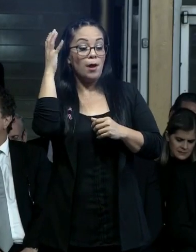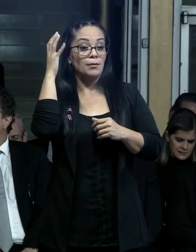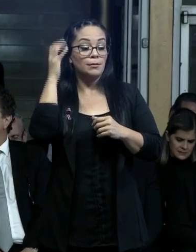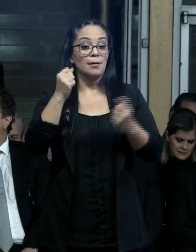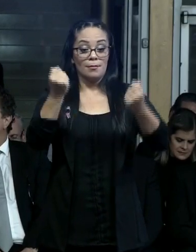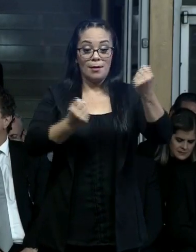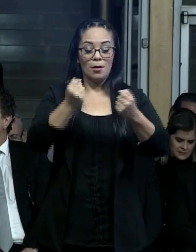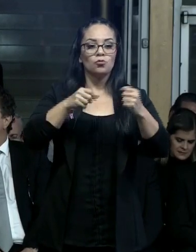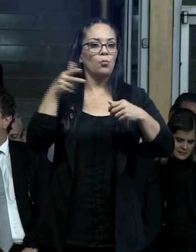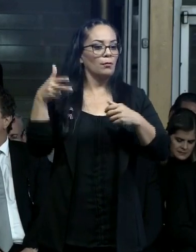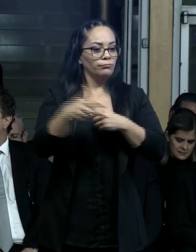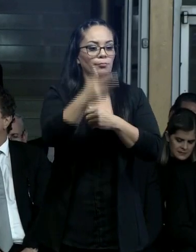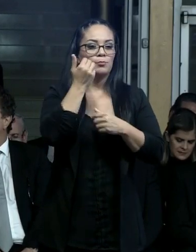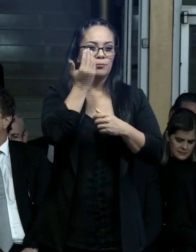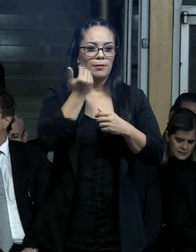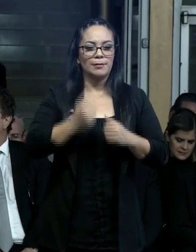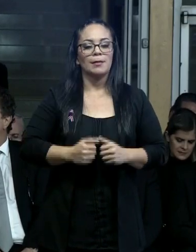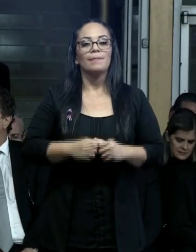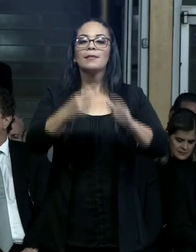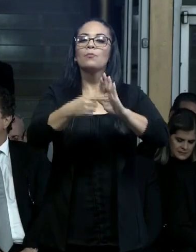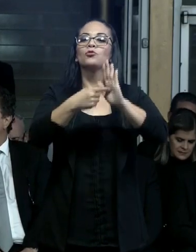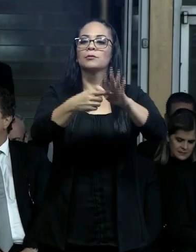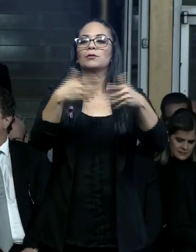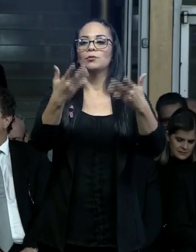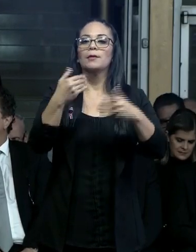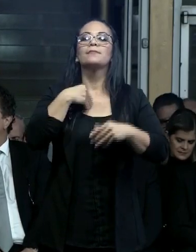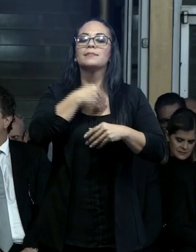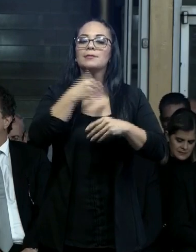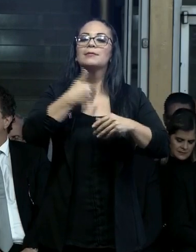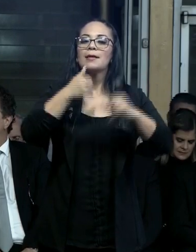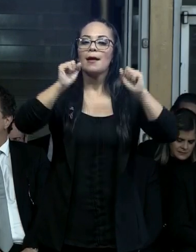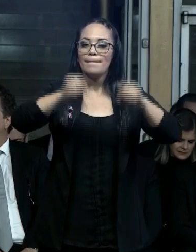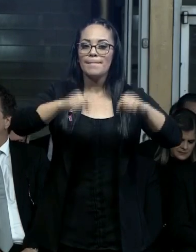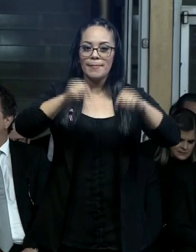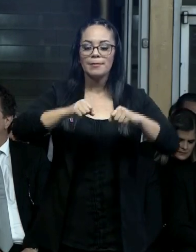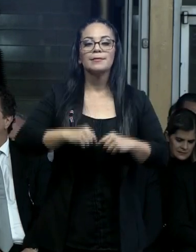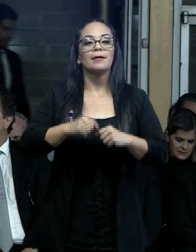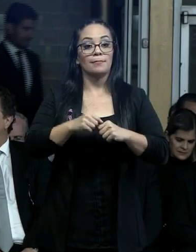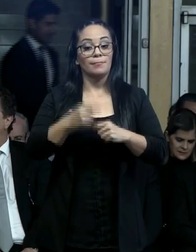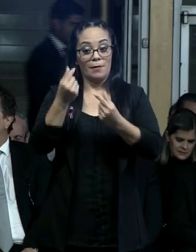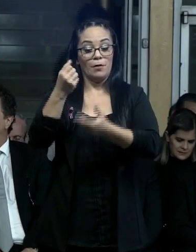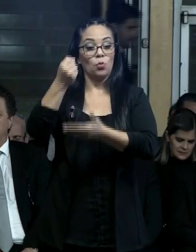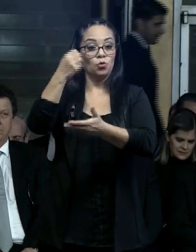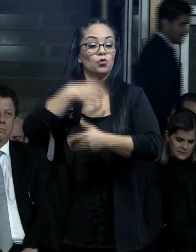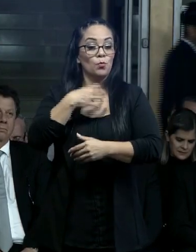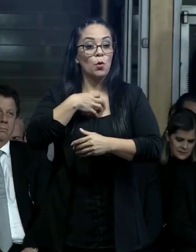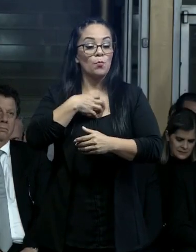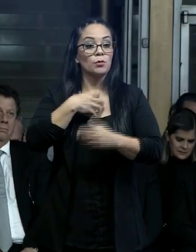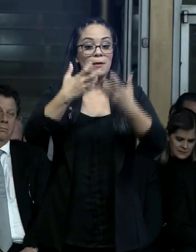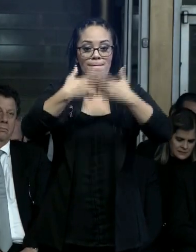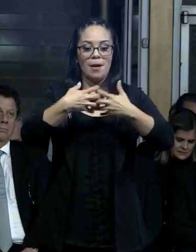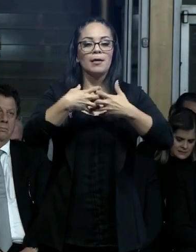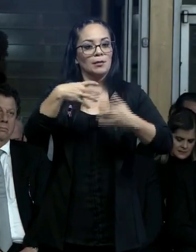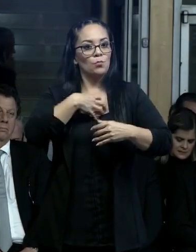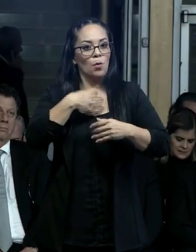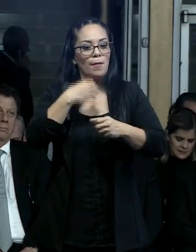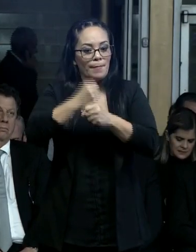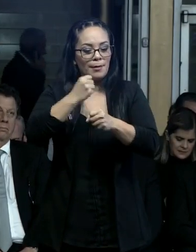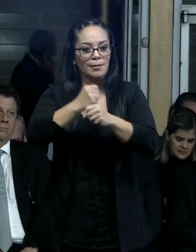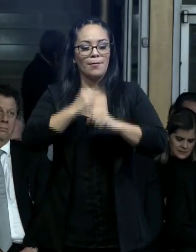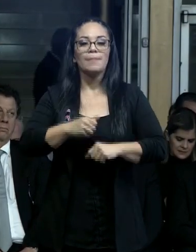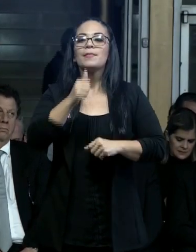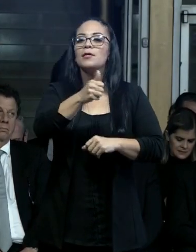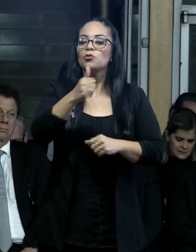vehículos puedan por ahí pasar, demostrando que el ministerio sí tiene la capacidad con recursos propios y maquinaria propia de trabajar.